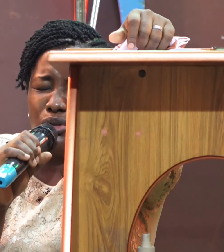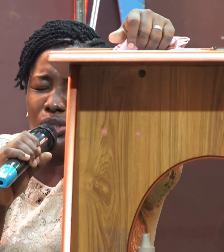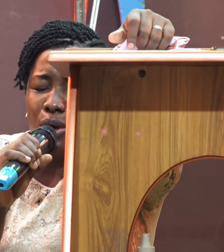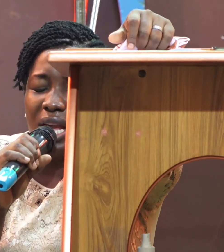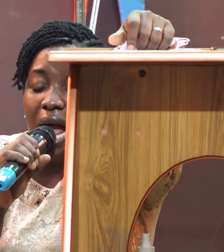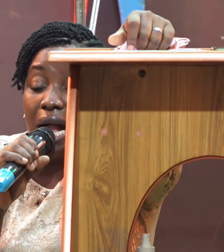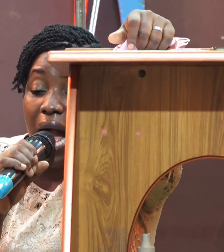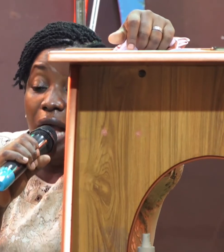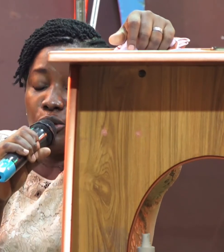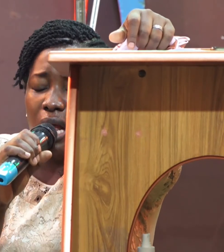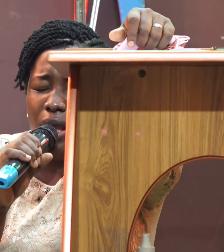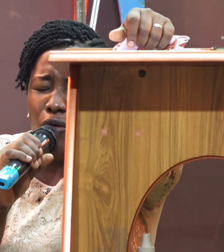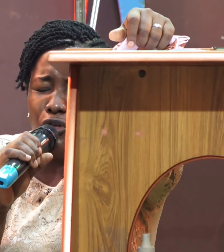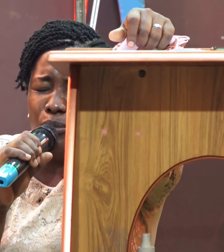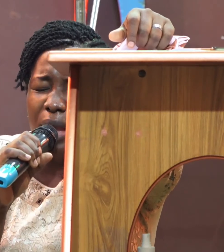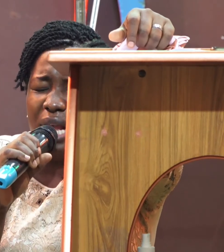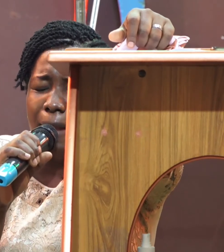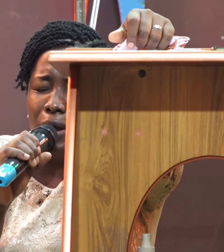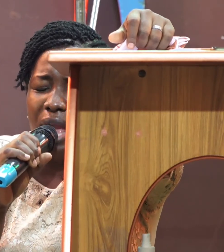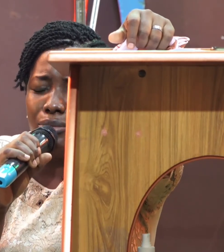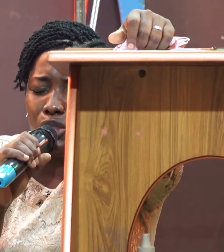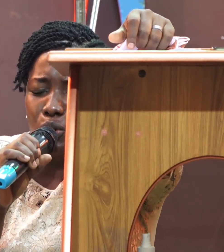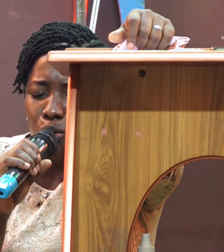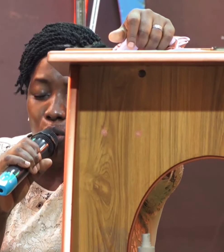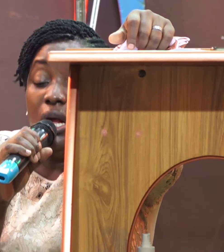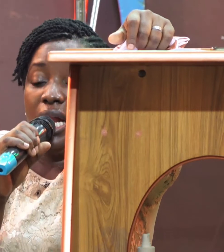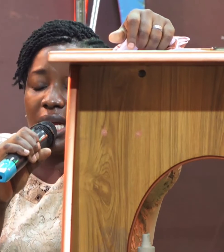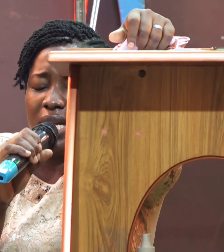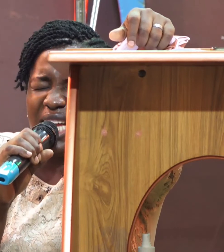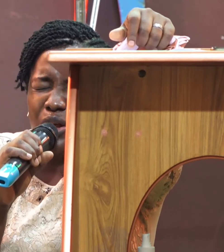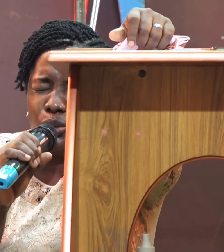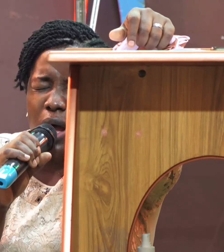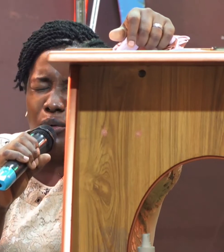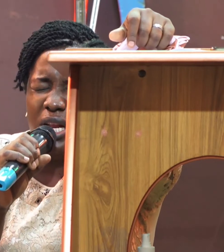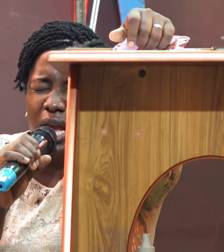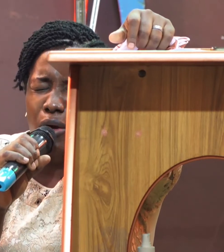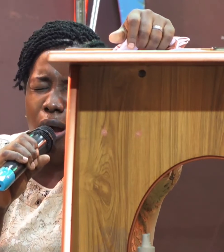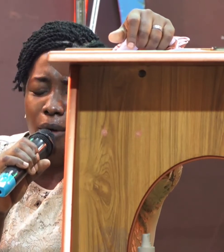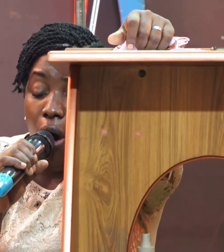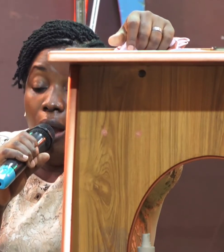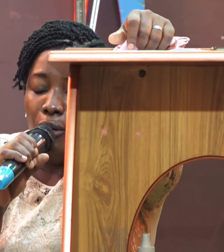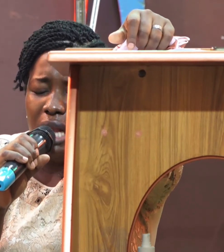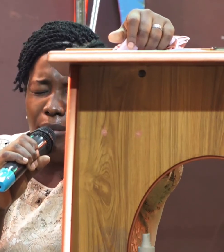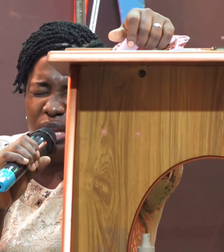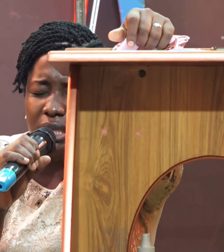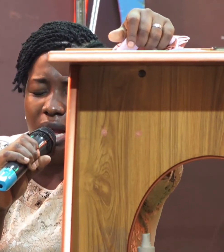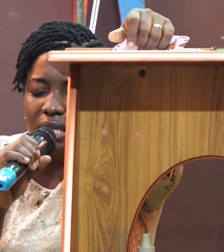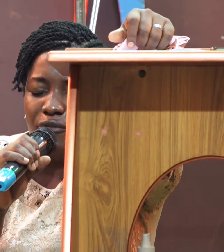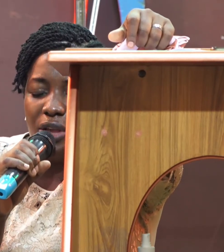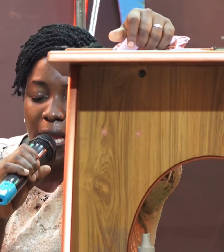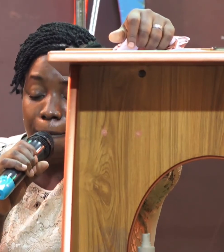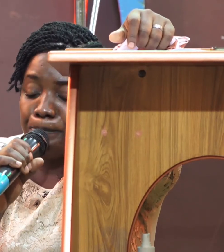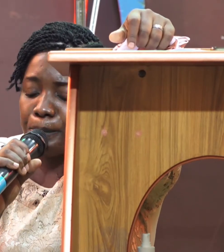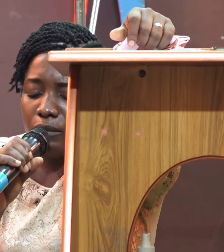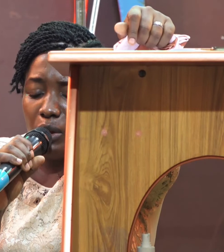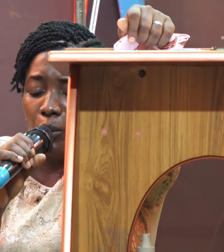tuleme kusogeranga tuleme kufulumya bigambo bya busungu leke ntalo tuwangulirenga omwo munda mu mitima